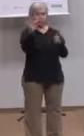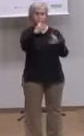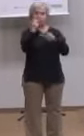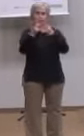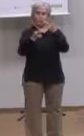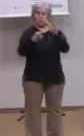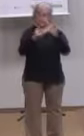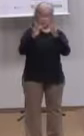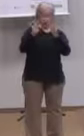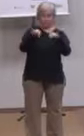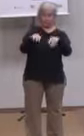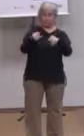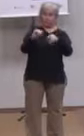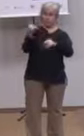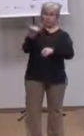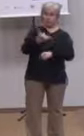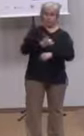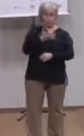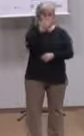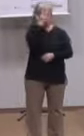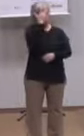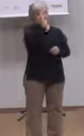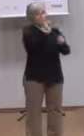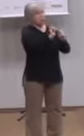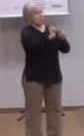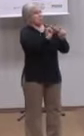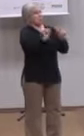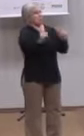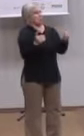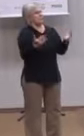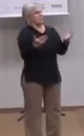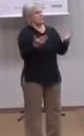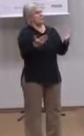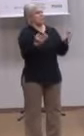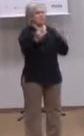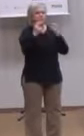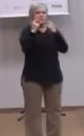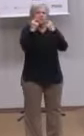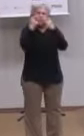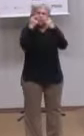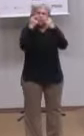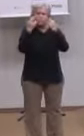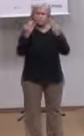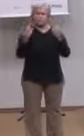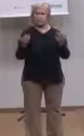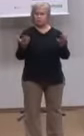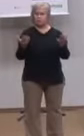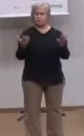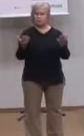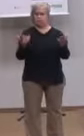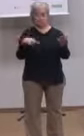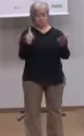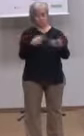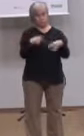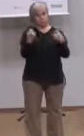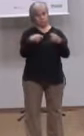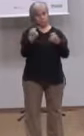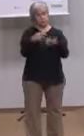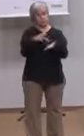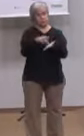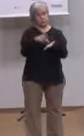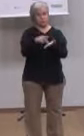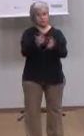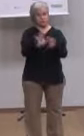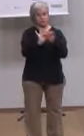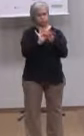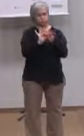para mim no final que não sabe o que fazer. É vergonhoso. Então, de fato, o que a gente precisa? Precisa